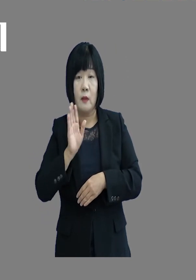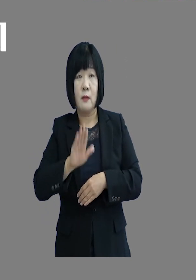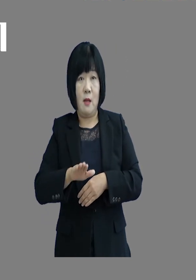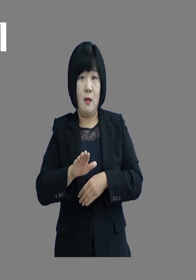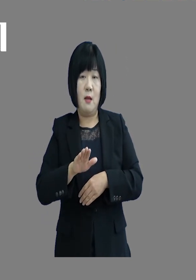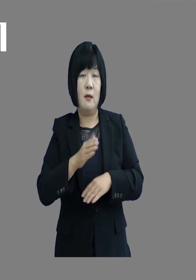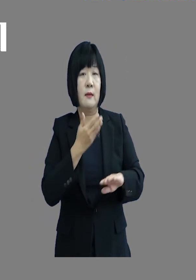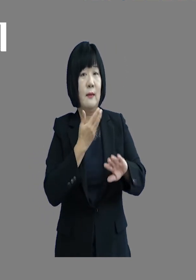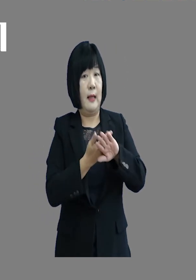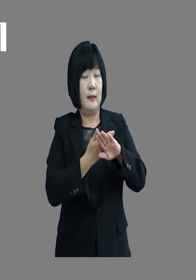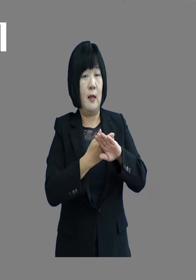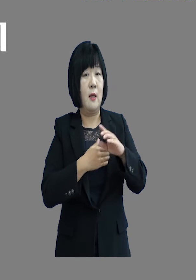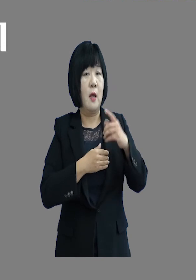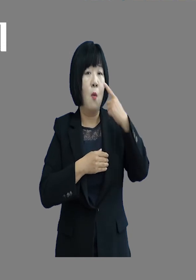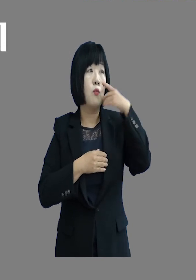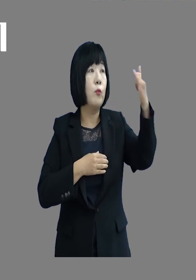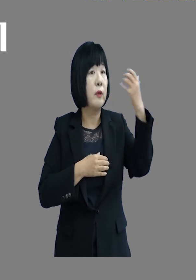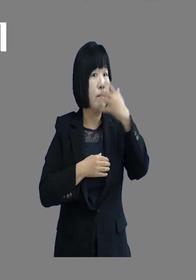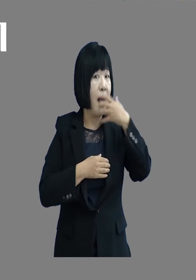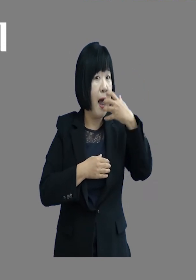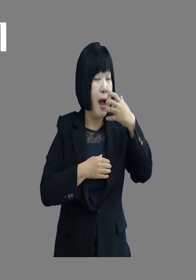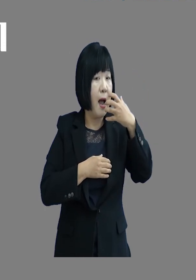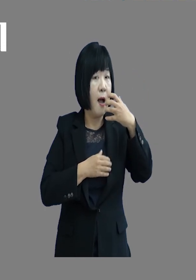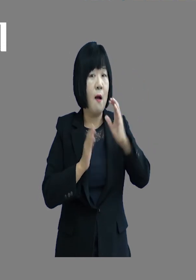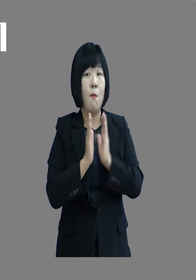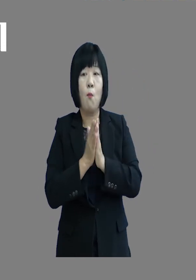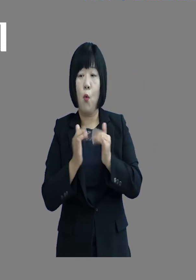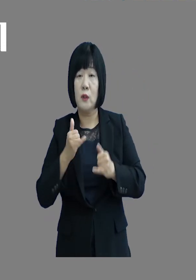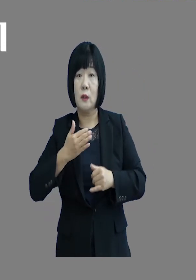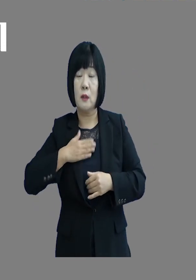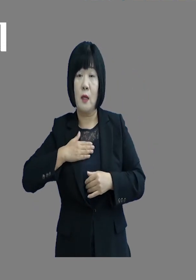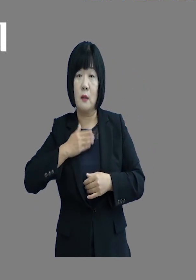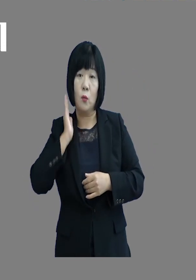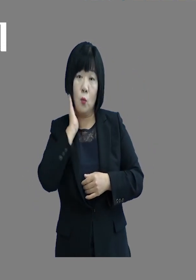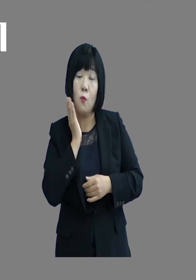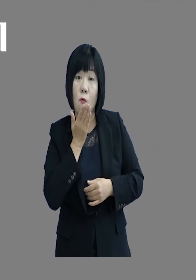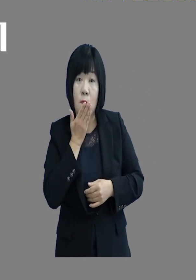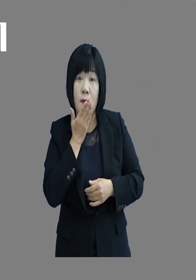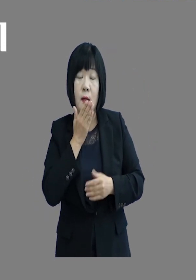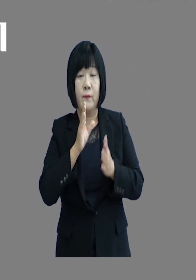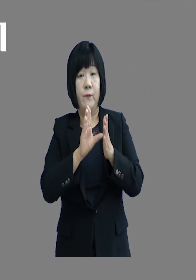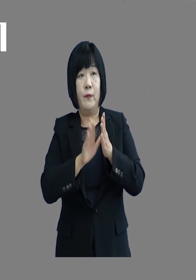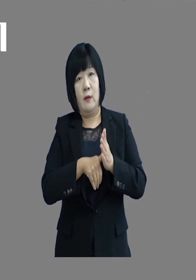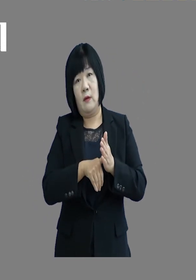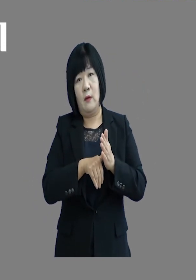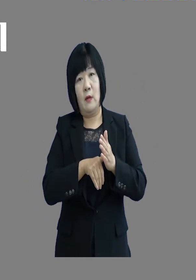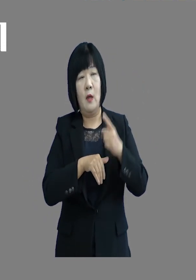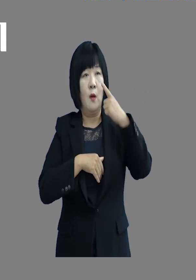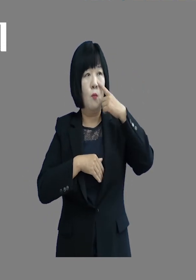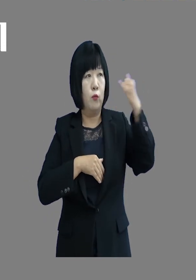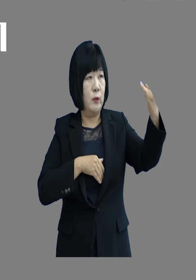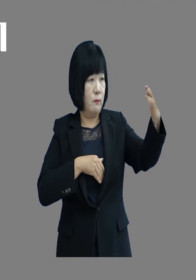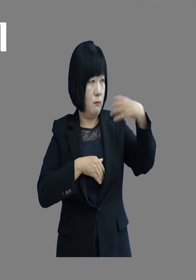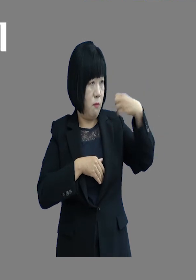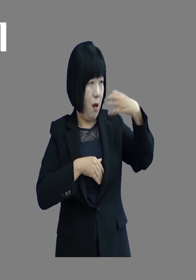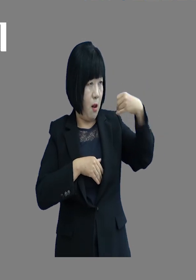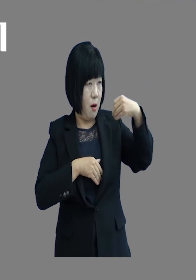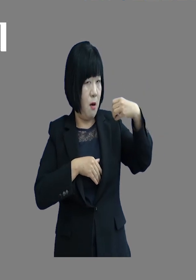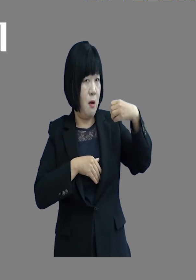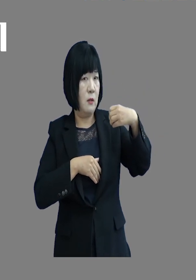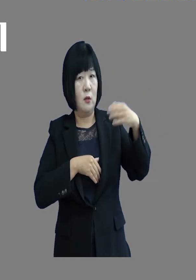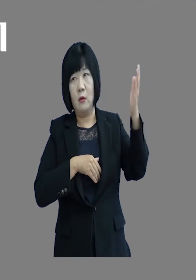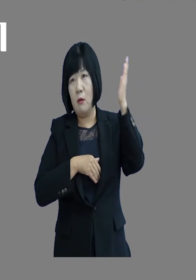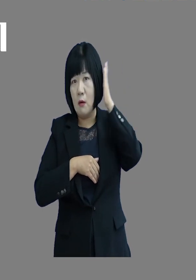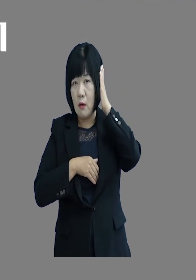않고 부모님은 청인인데 본인은 이제 청각장애다. 그런 경우에는 보통 부모님은 말씀을 하시고 아이는 들리지